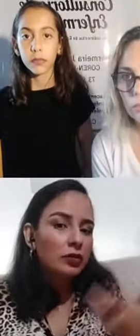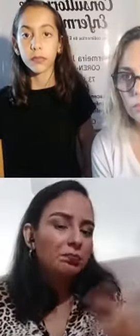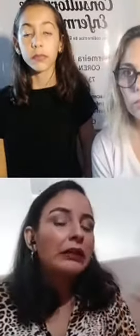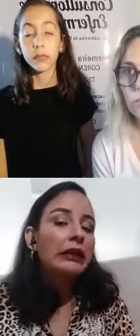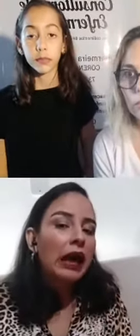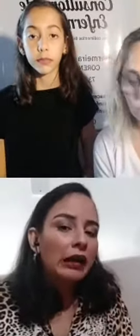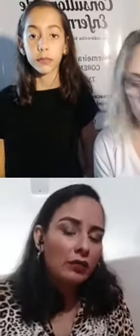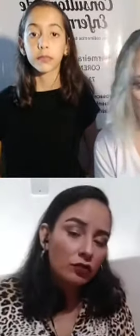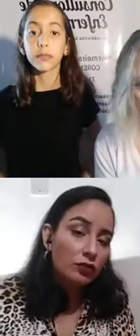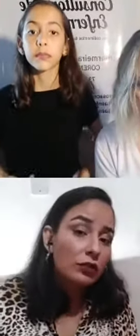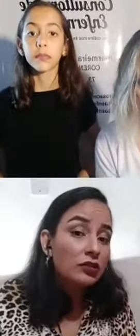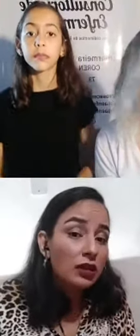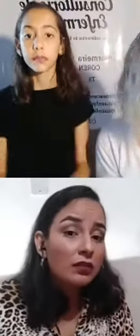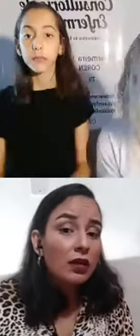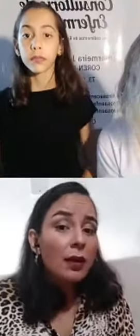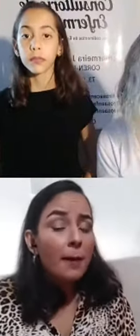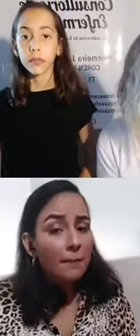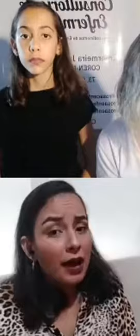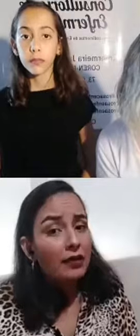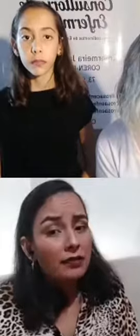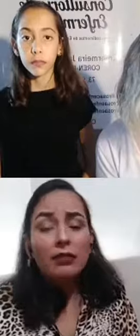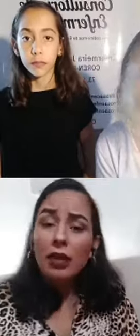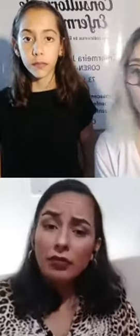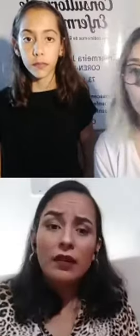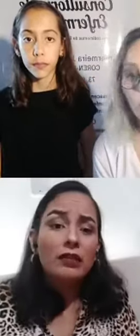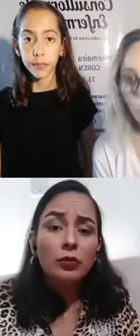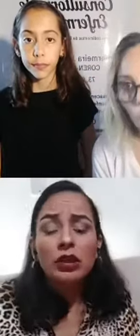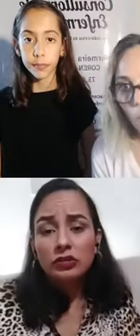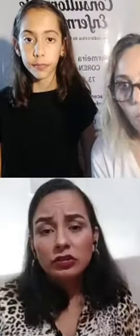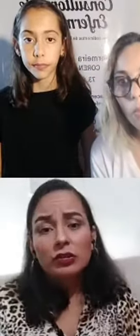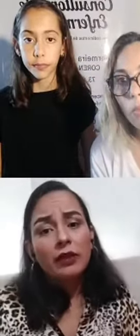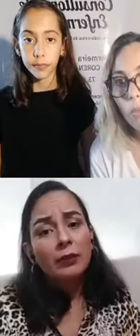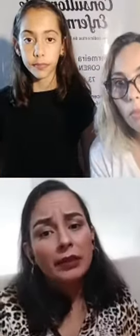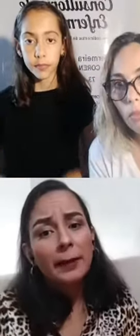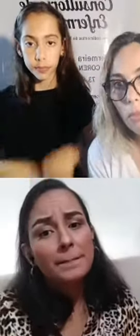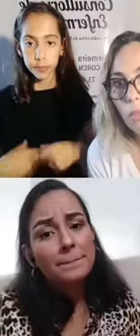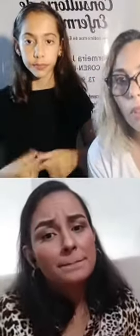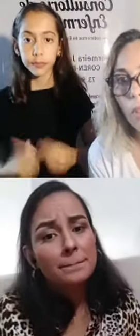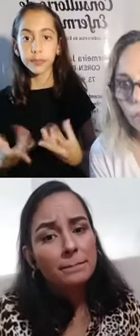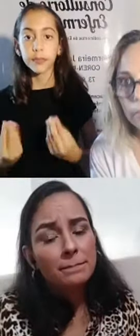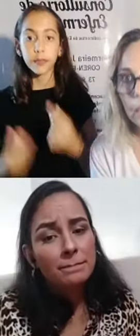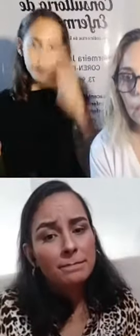pode implicar em ações jurídicas, mas eu sei que muita gente não vai mandar.